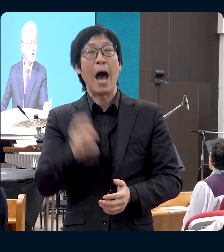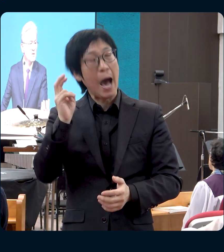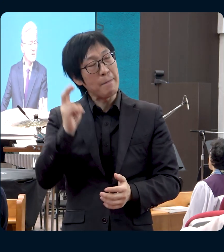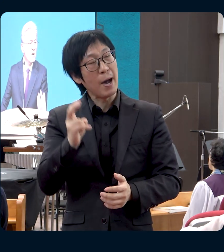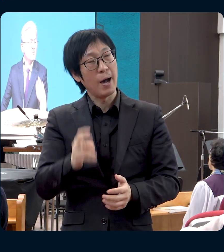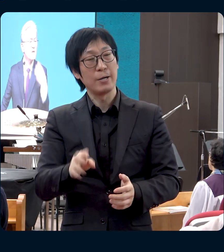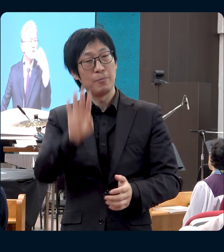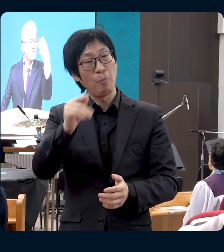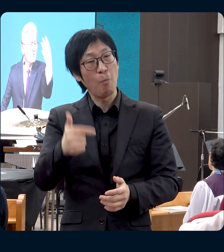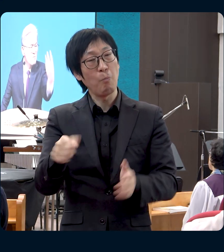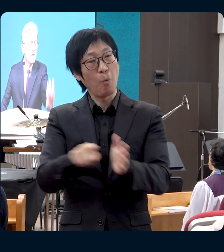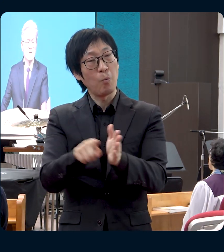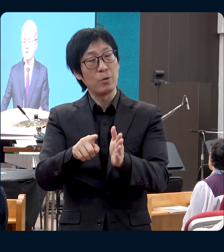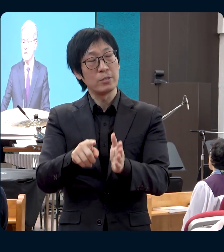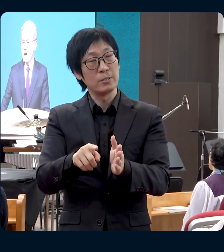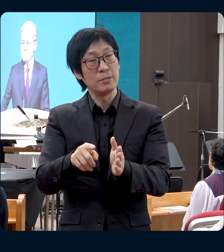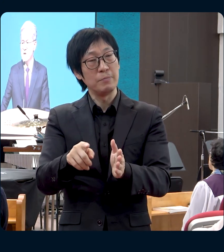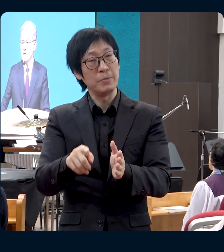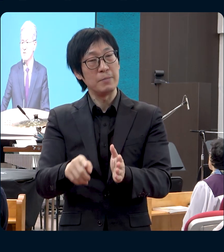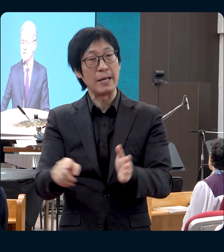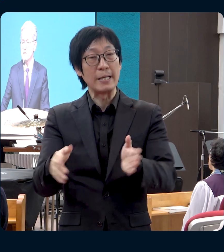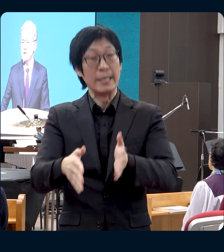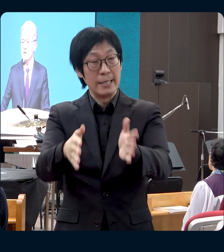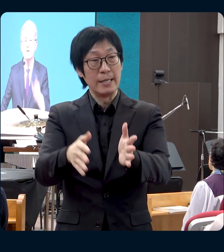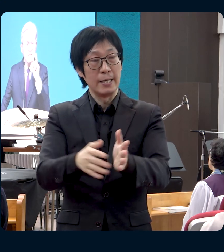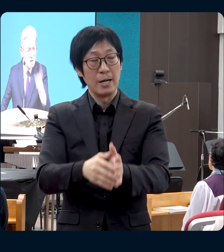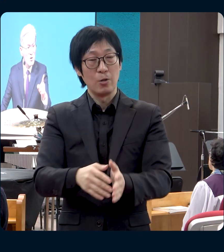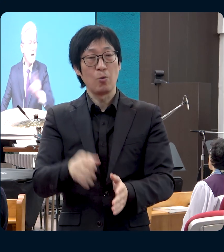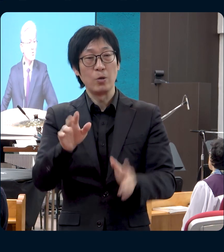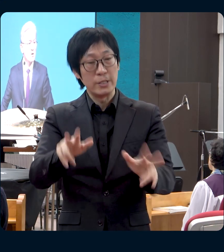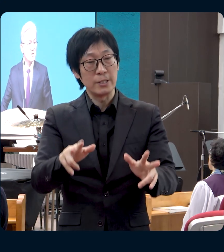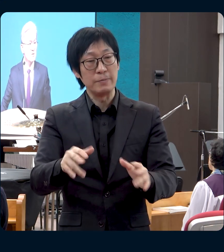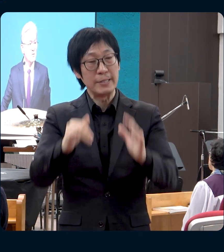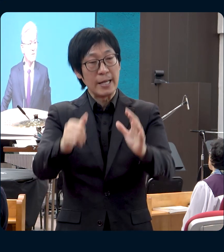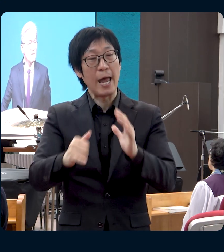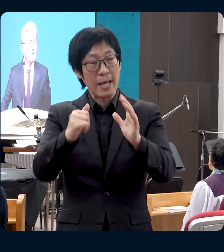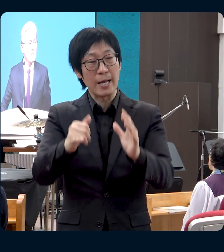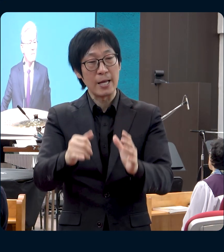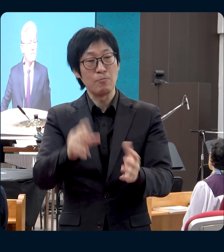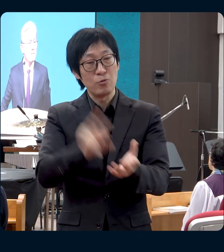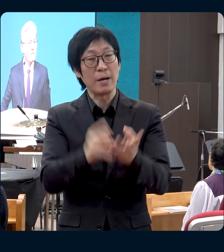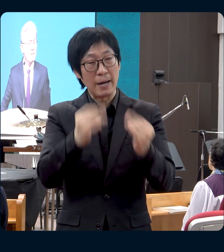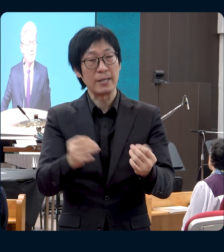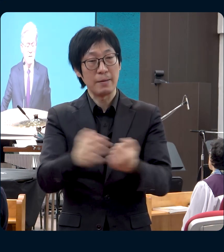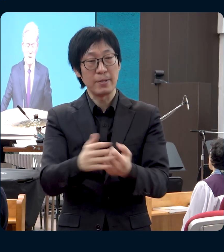그 현실 가운데서 정말 함께하는 것이 신앙이라는, 그걸 강조한 것이죠.